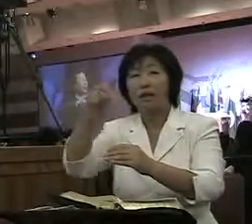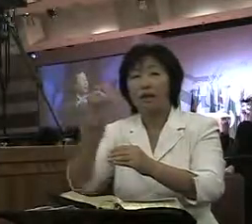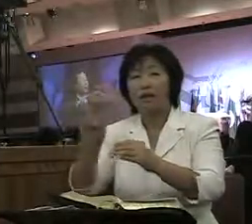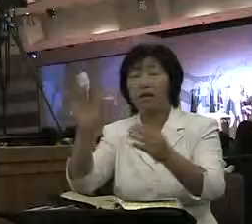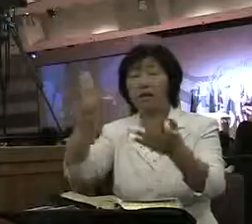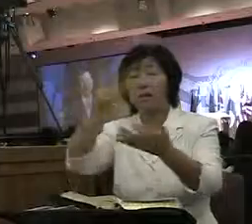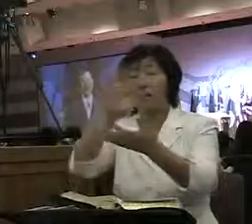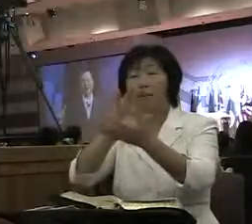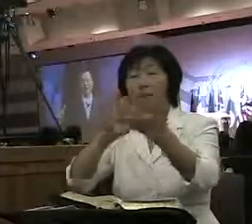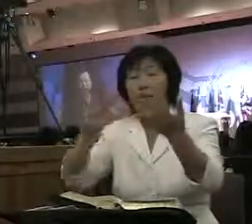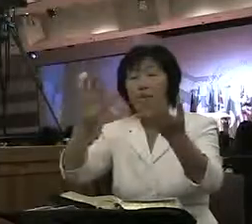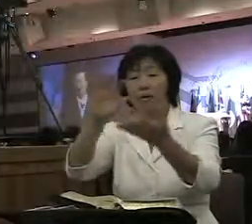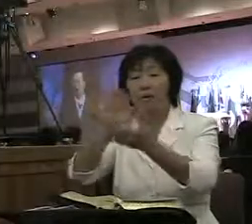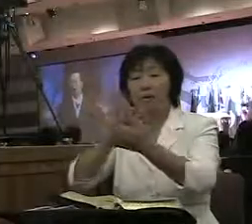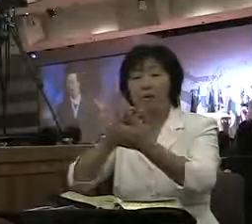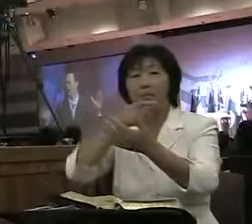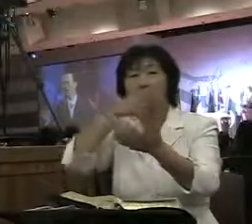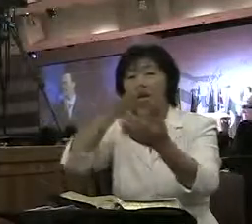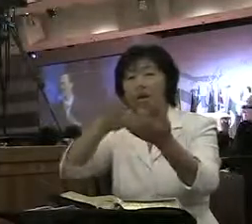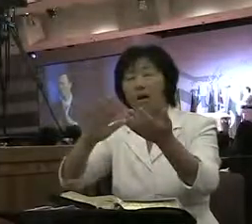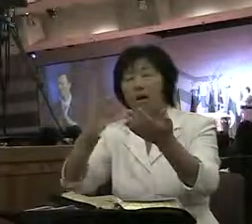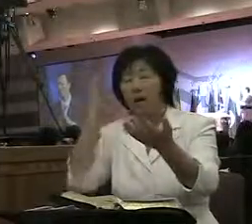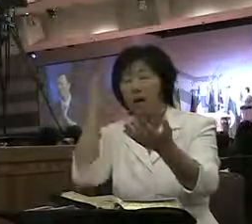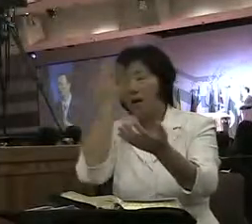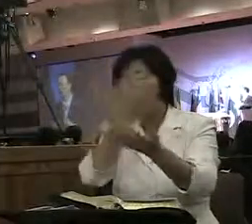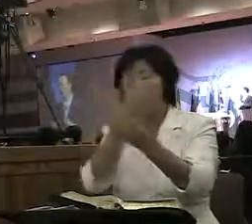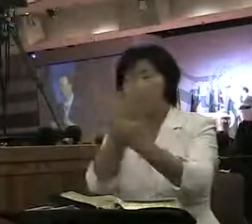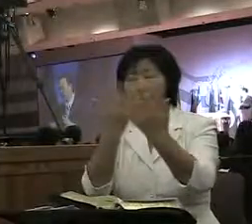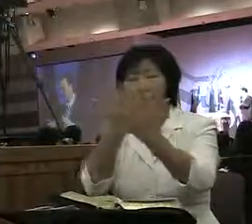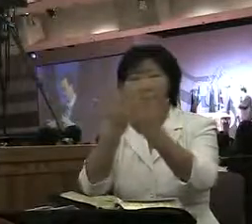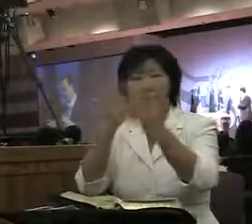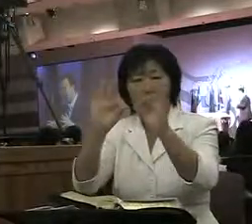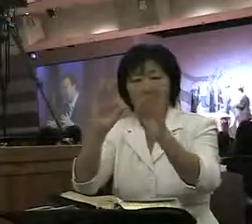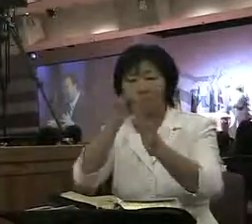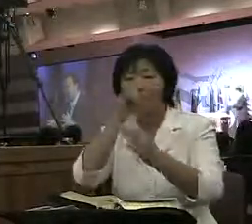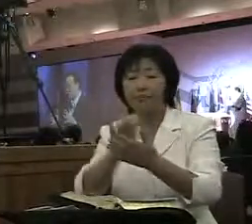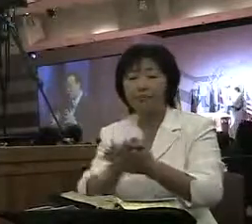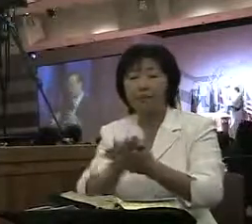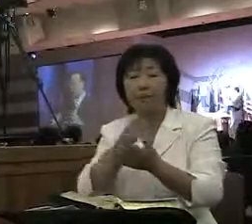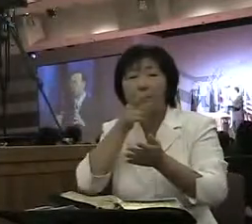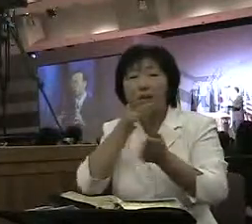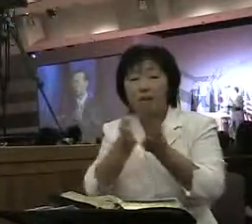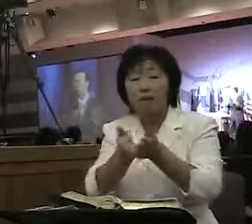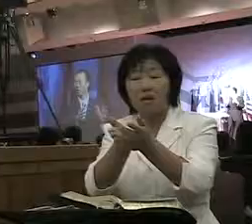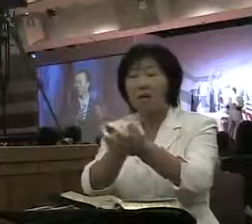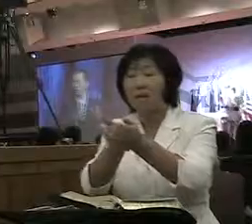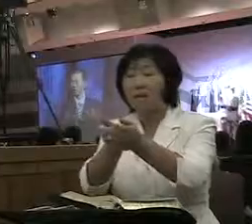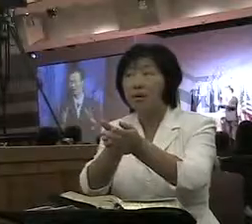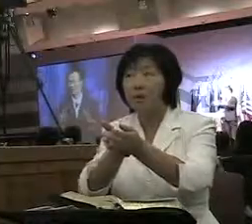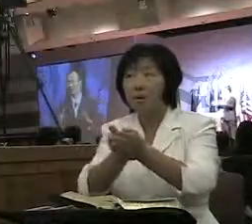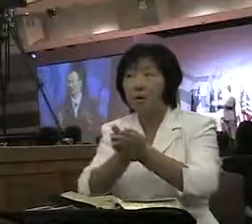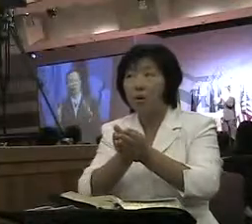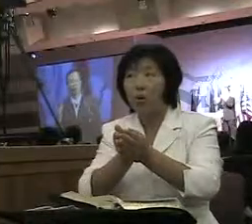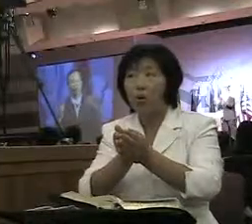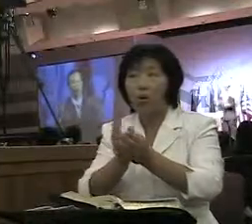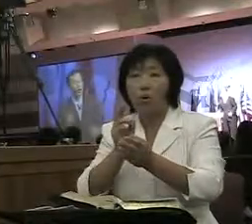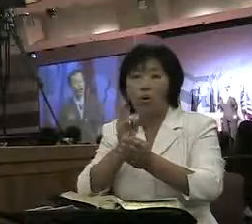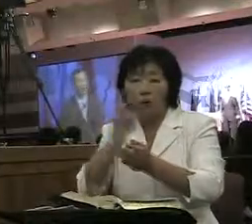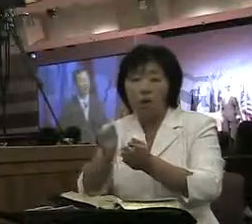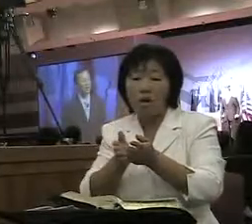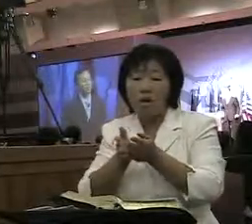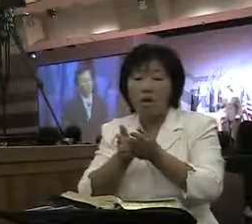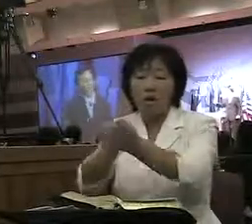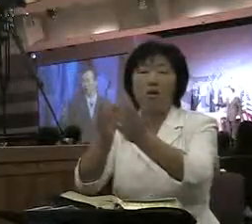됩니다. 너무나 진해가지고 앞이 안 보여요. 근데 어떻게 이 배가 스피드를 줄이지 않고 그냥 갑니다. 불안에